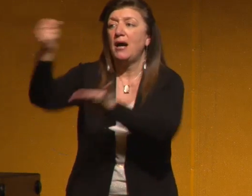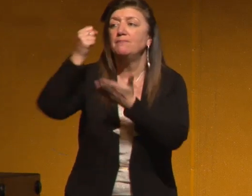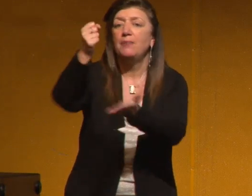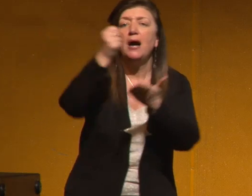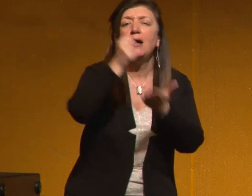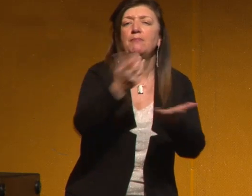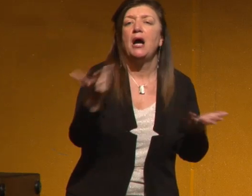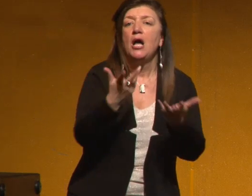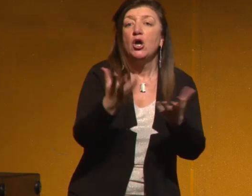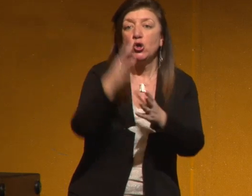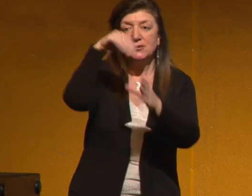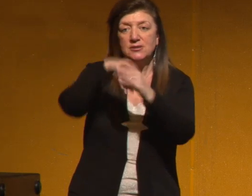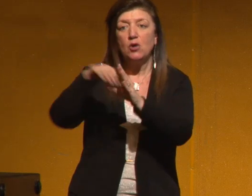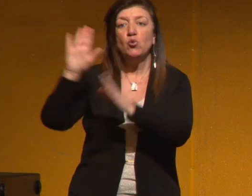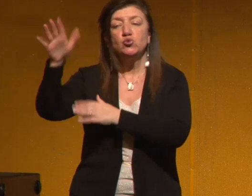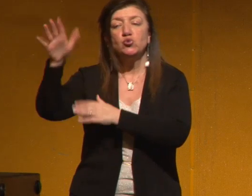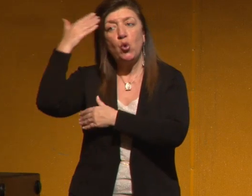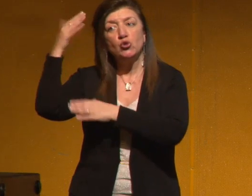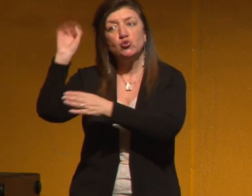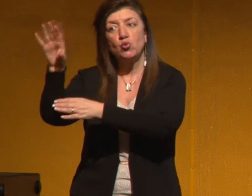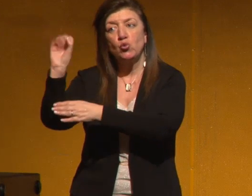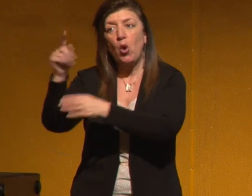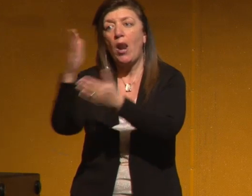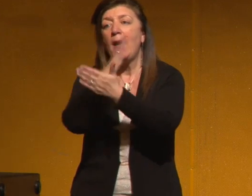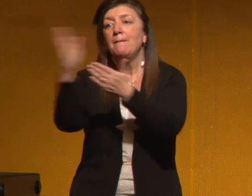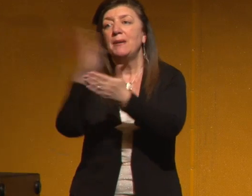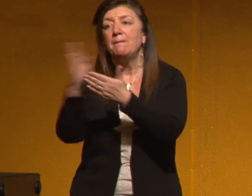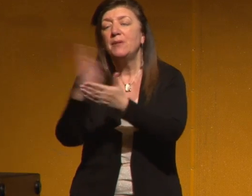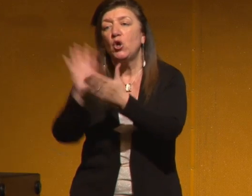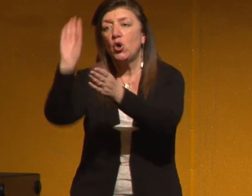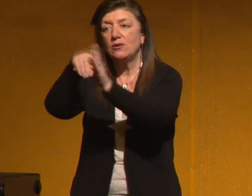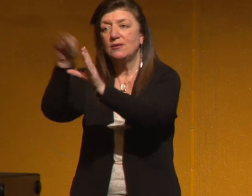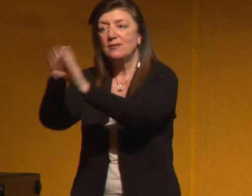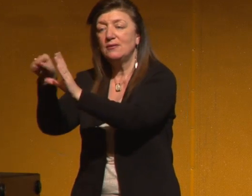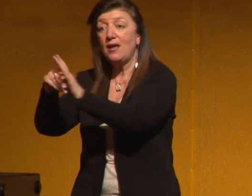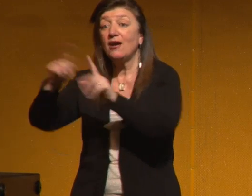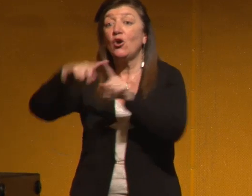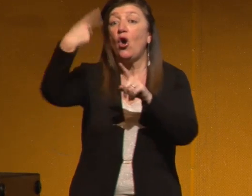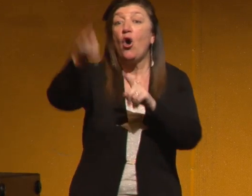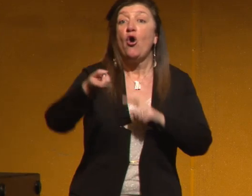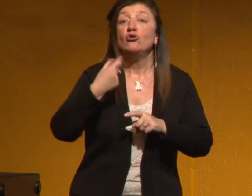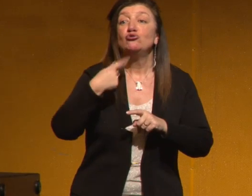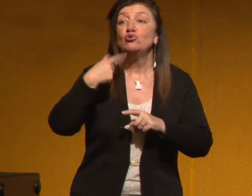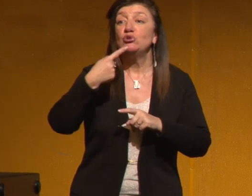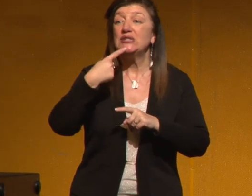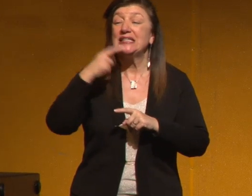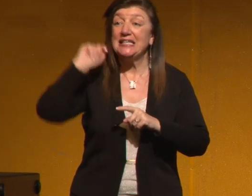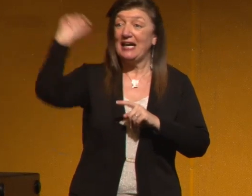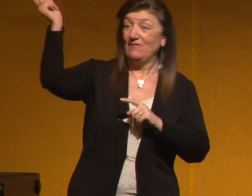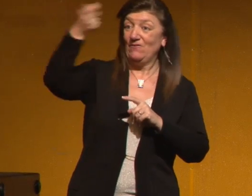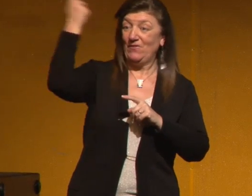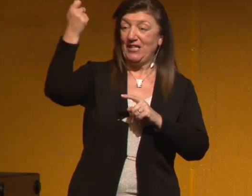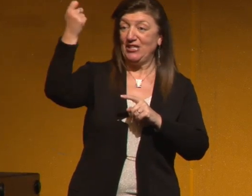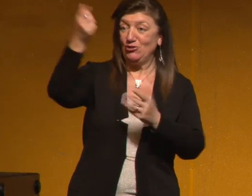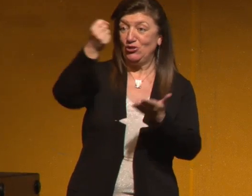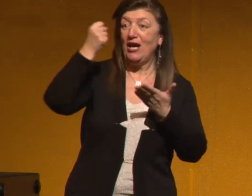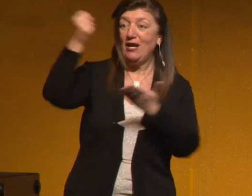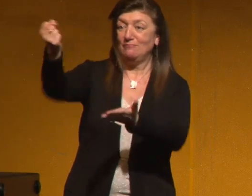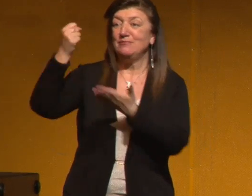rete tra loro e con il territorio e annunceremo i vincitori a giugno evento pubblico perché anche questo poi è passare